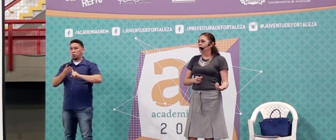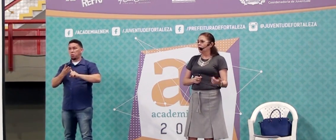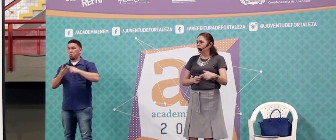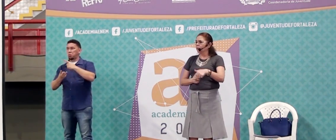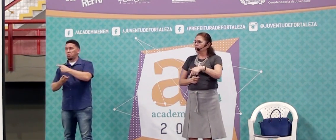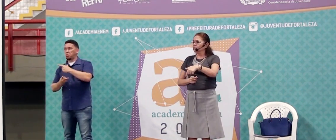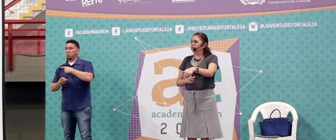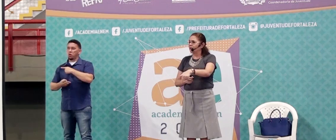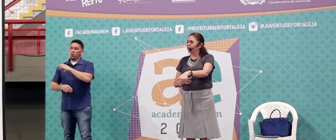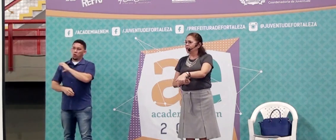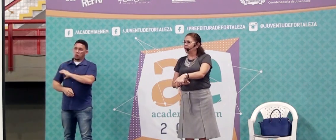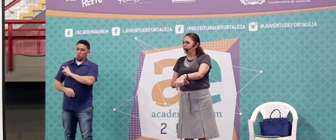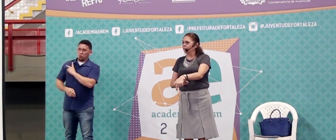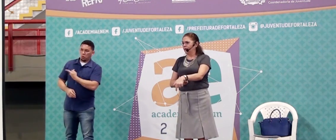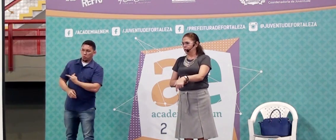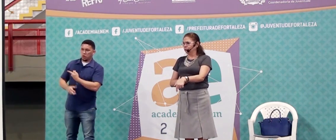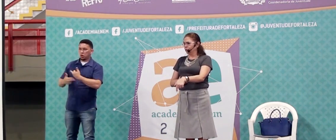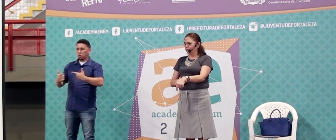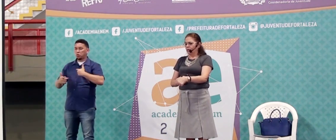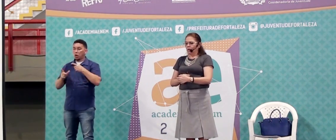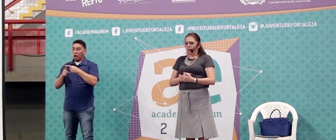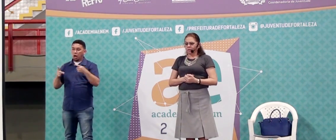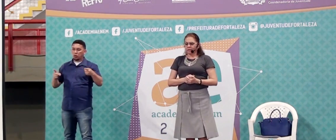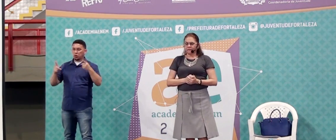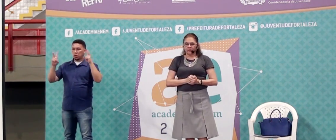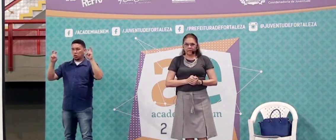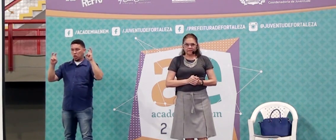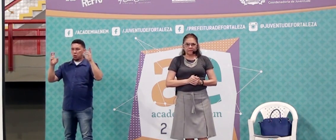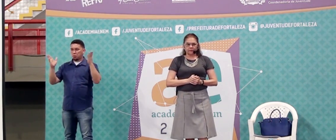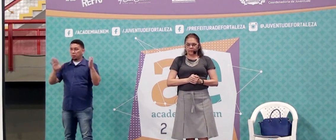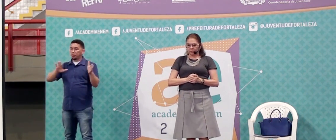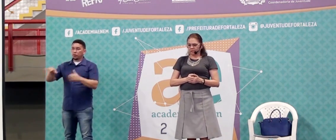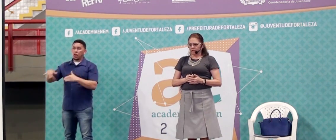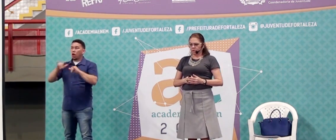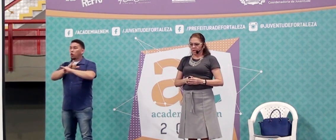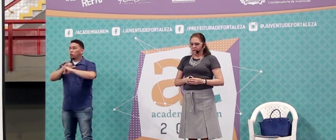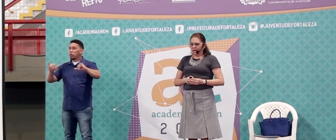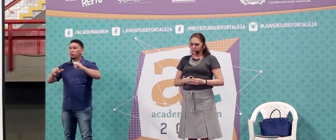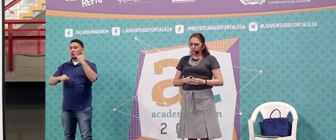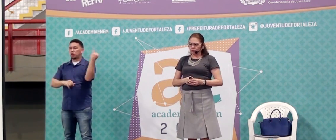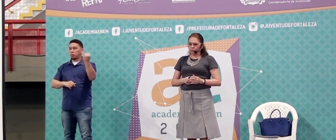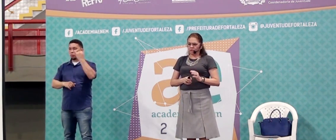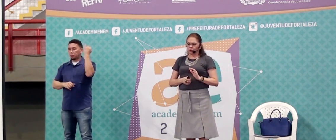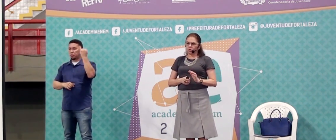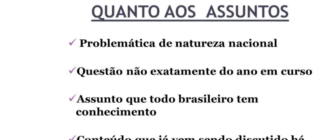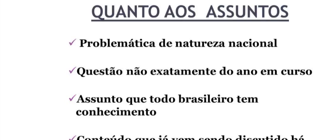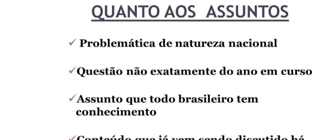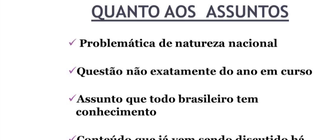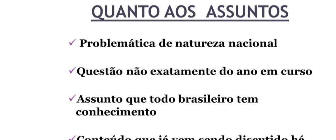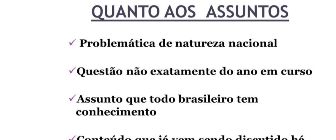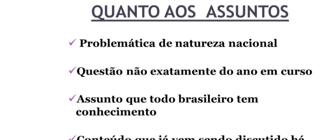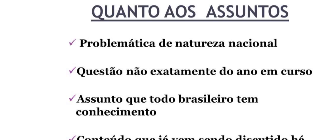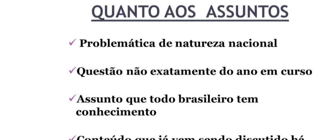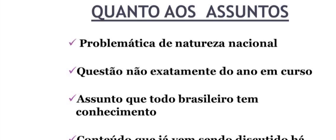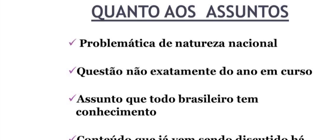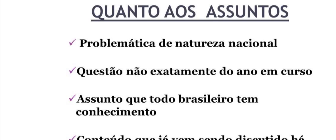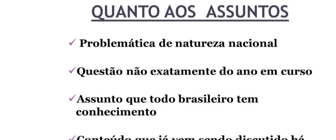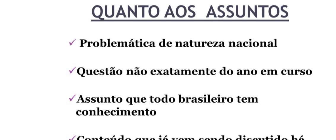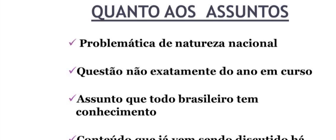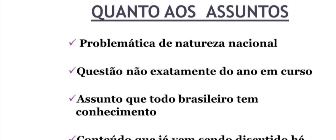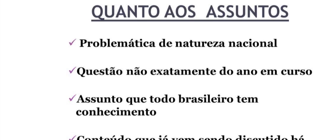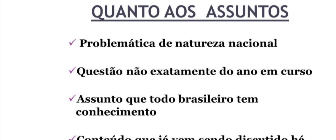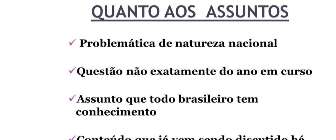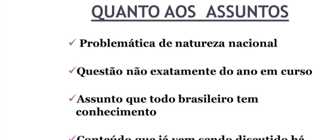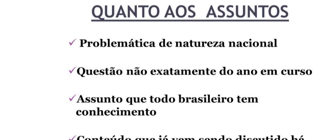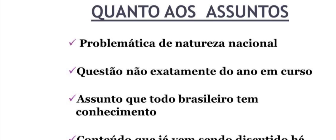sim, cobram um tema daquele período. Outra informação importante, assunto que todo brasileiro tem